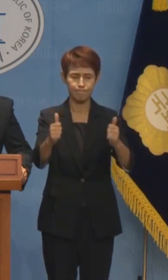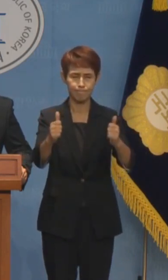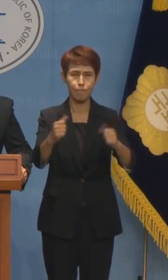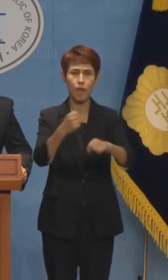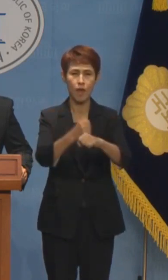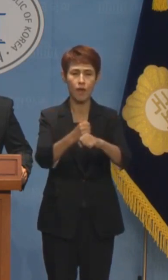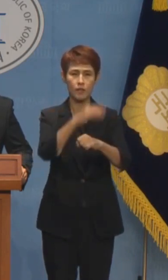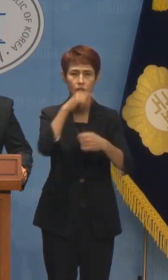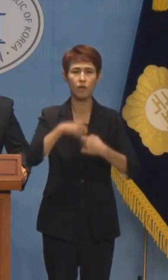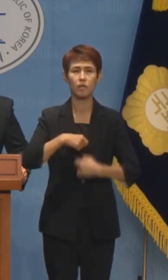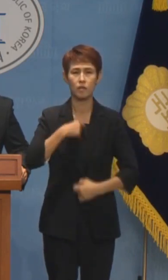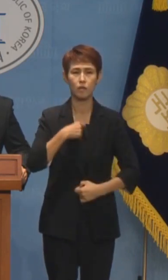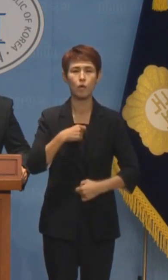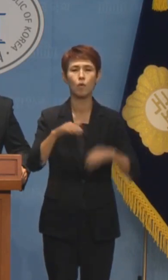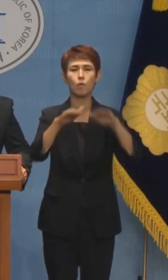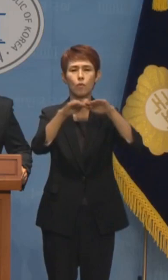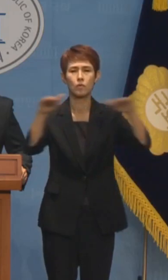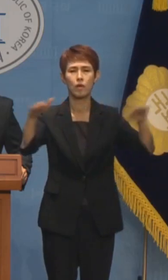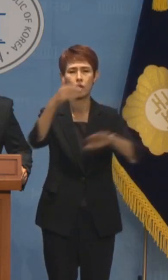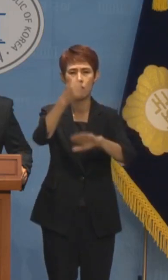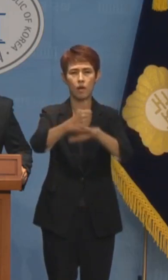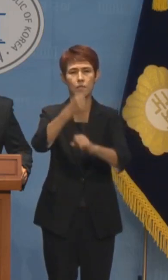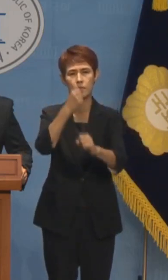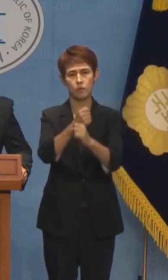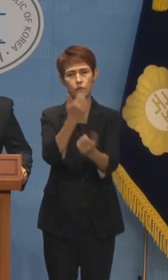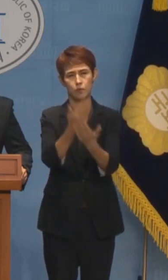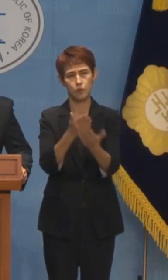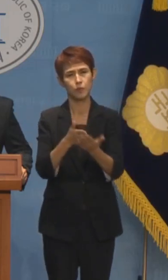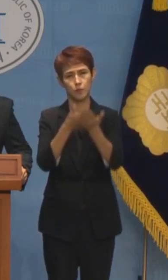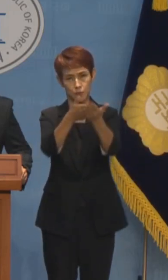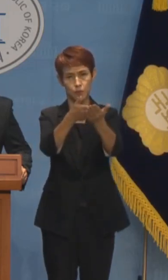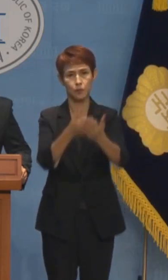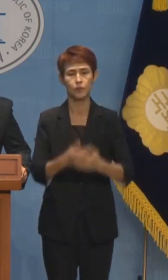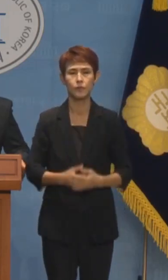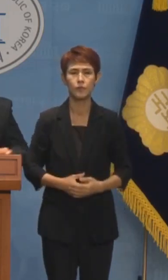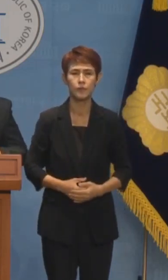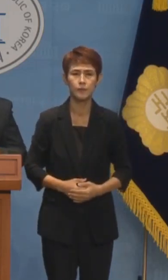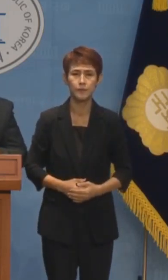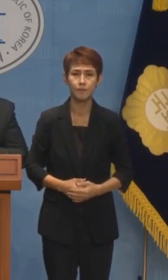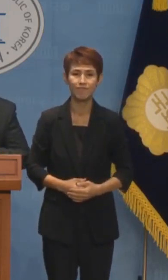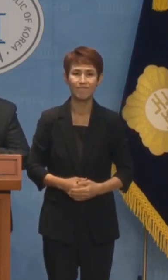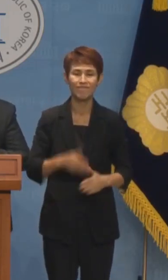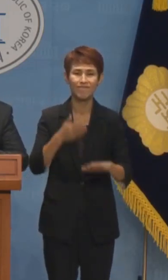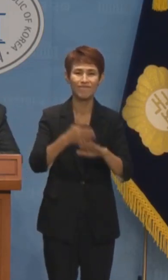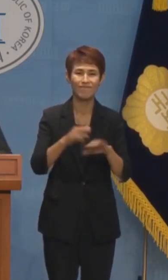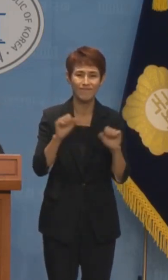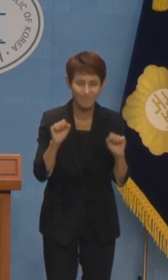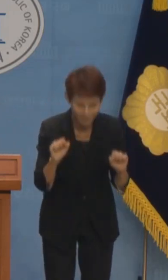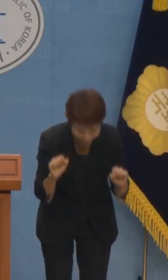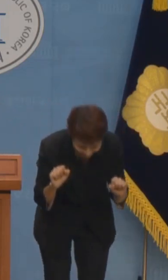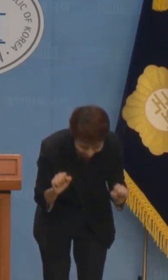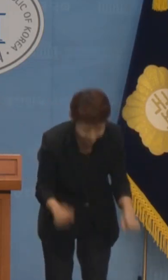정의롭고 공정한 결과를 내주기를 기대합니다 감사합니다